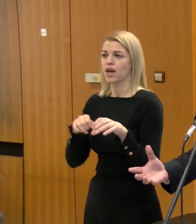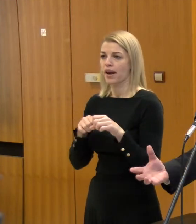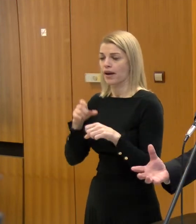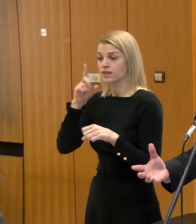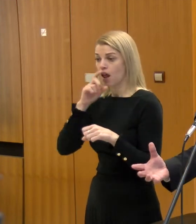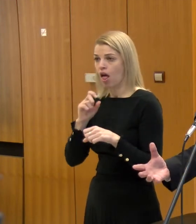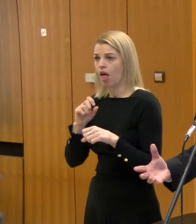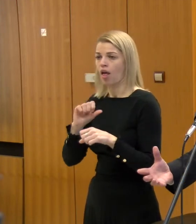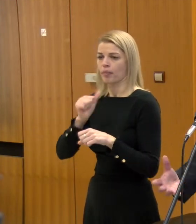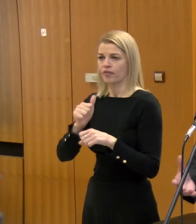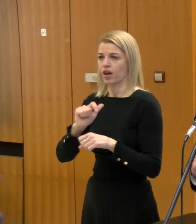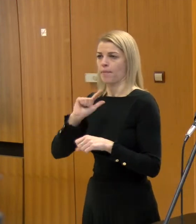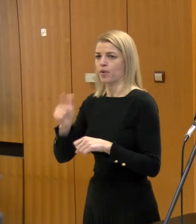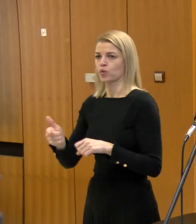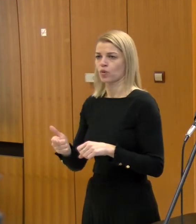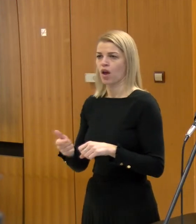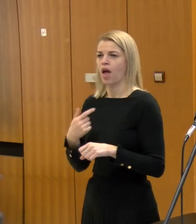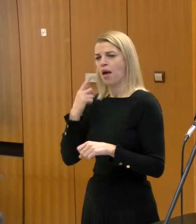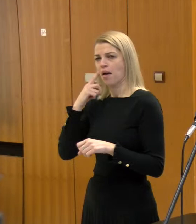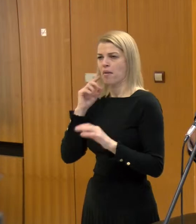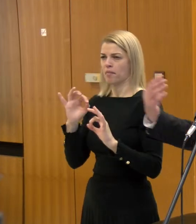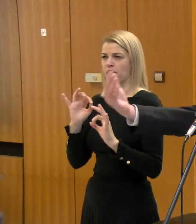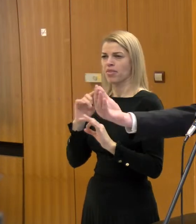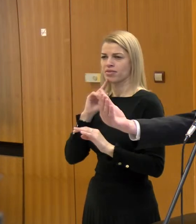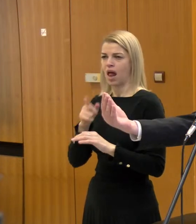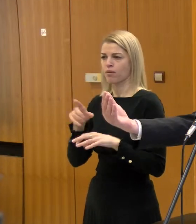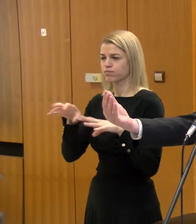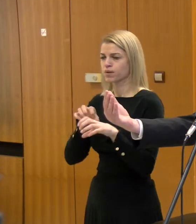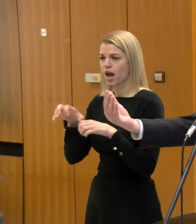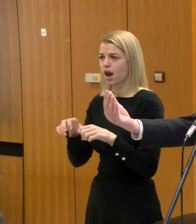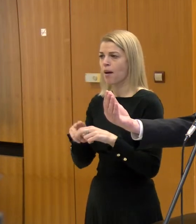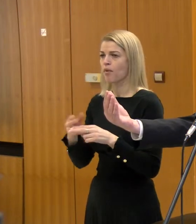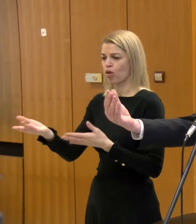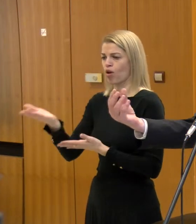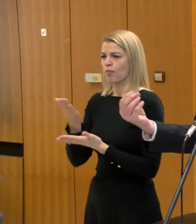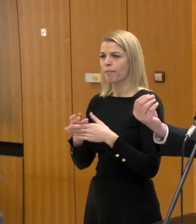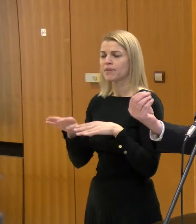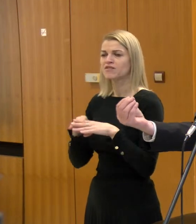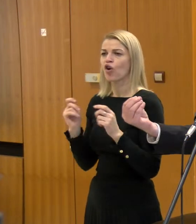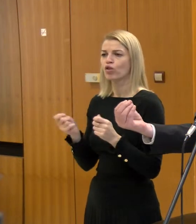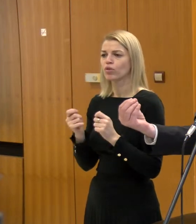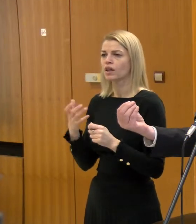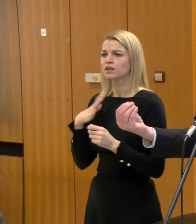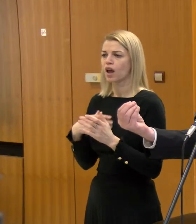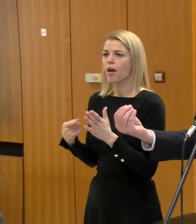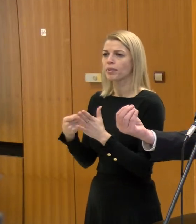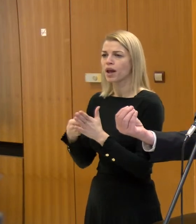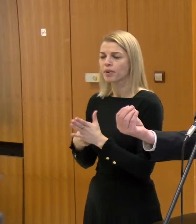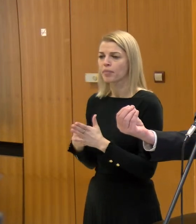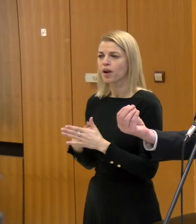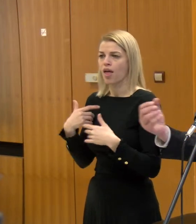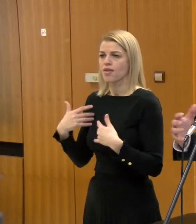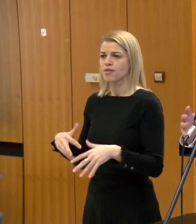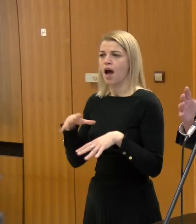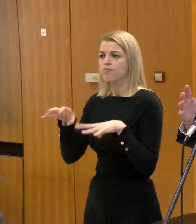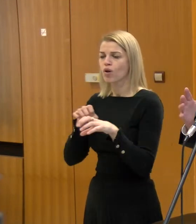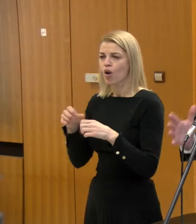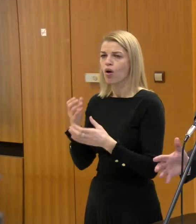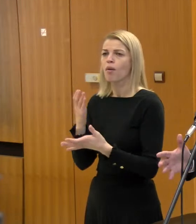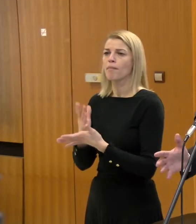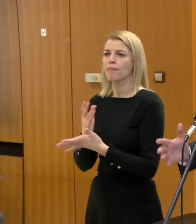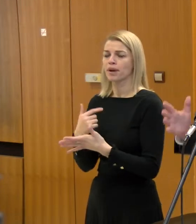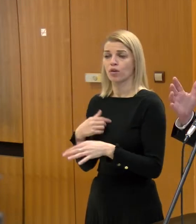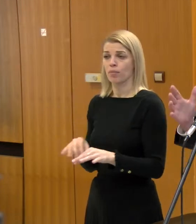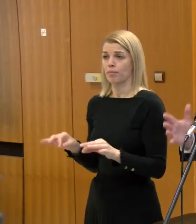Že teraz si ho urobíme tak, jak my si myslíme, že najlepšie a potom uvidím, že ministerstvo hospodárstva tam chce ešte niečo, čo sme nezbierali. Takže my